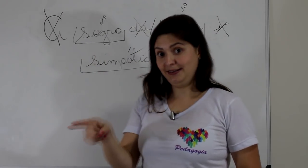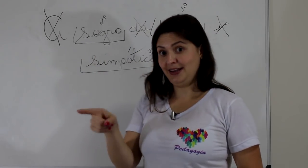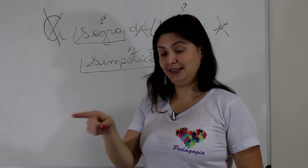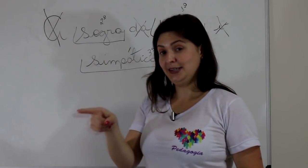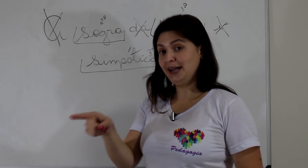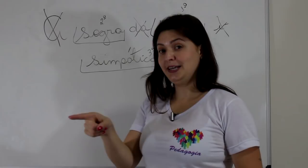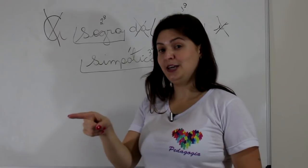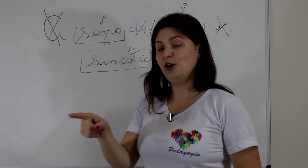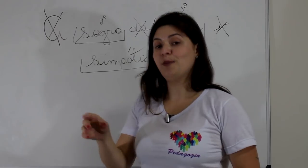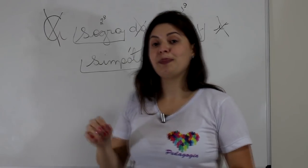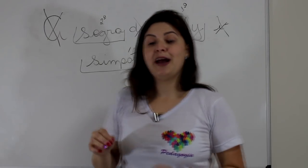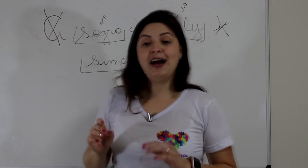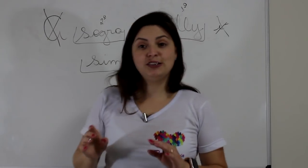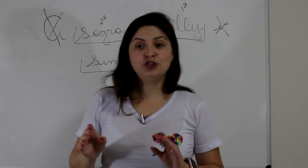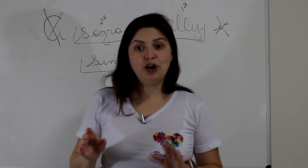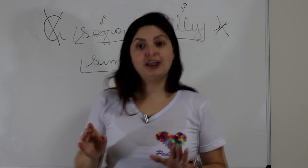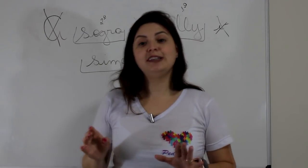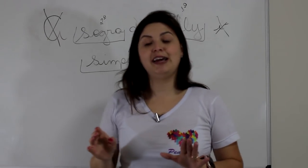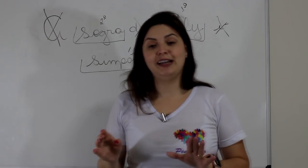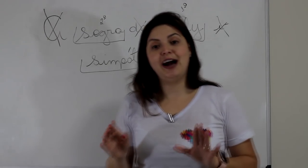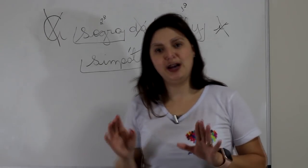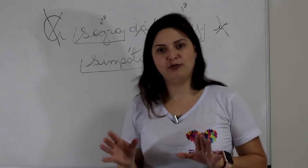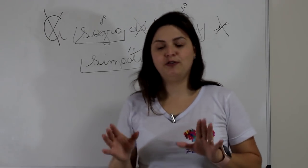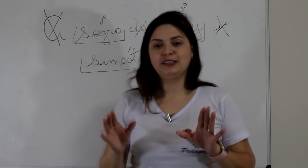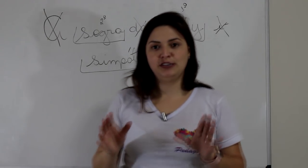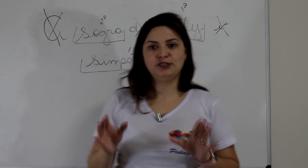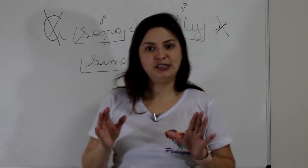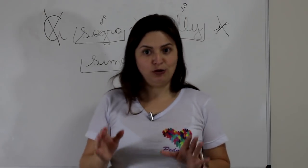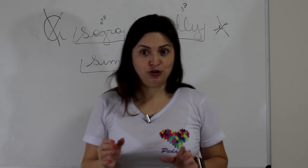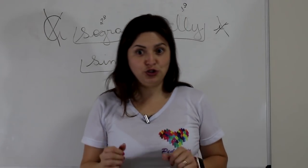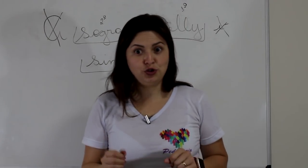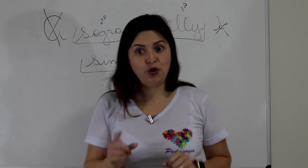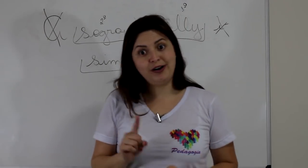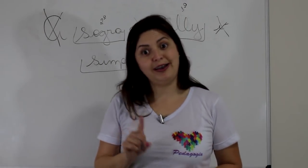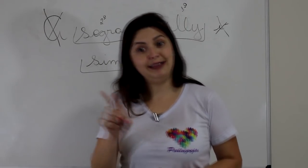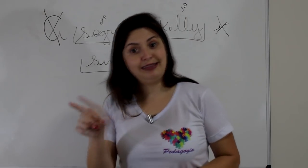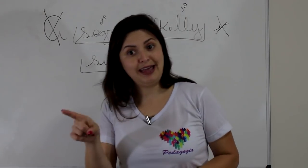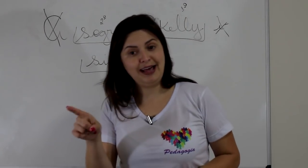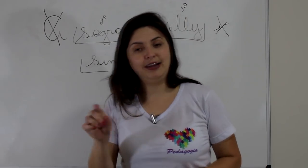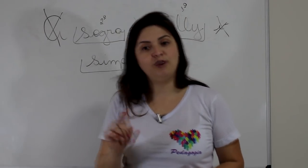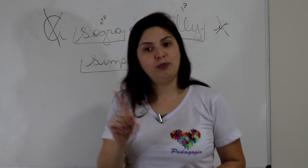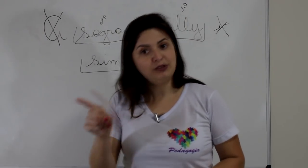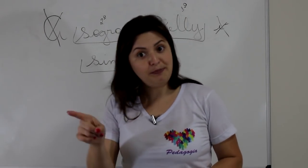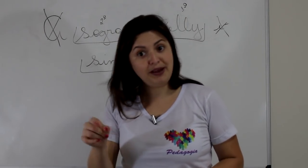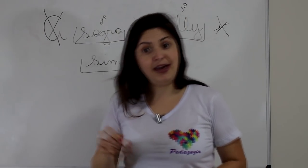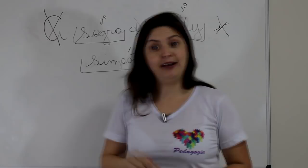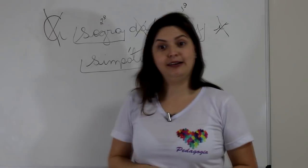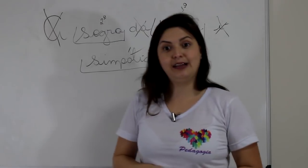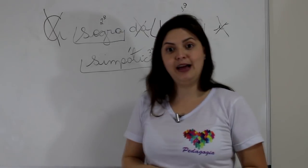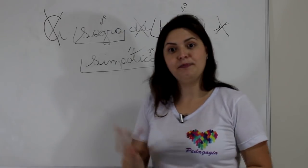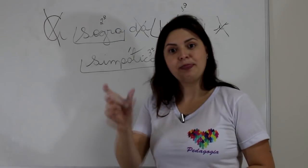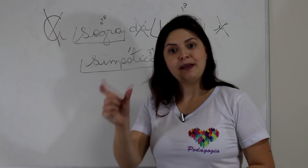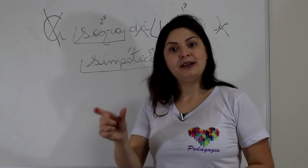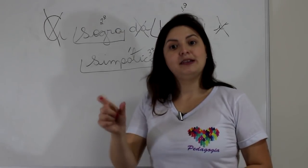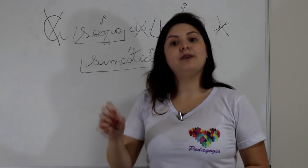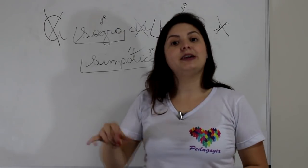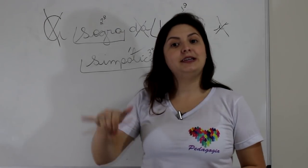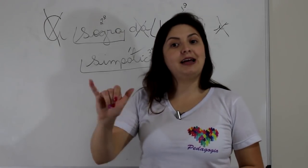que ela está aqui, ó. A sogra dela. Aí eu vou fazer o sinal de sogra dela e vou apontar para ela, tá? Então, aqui tá